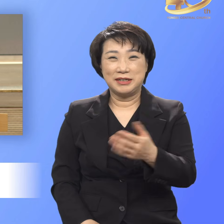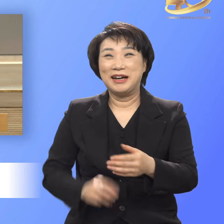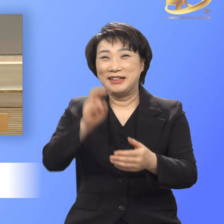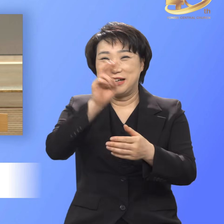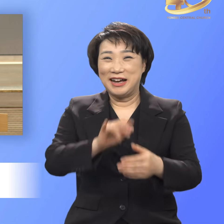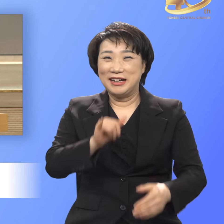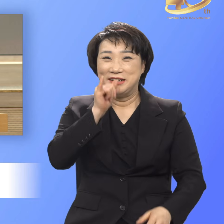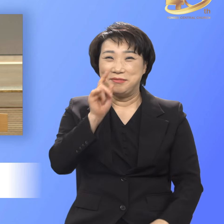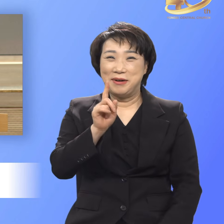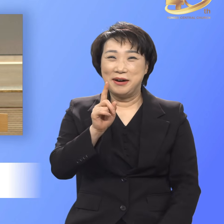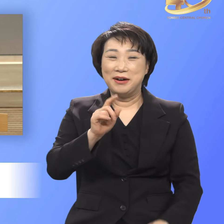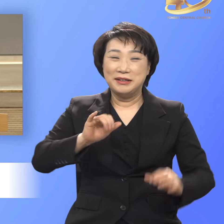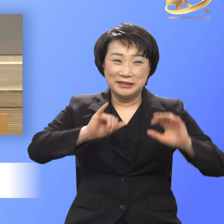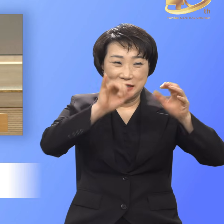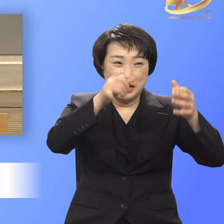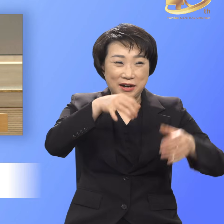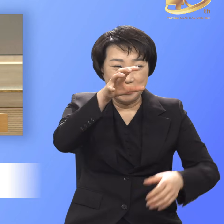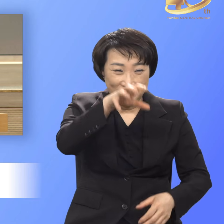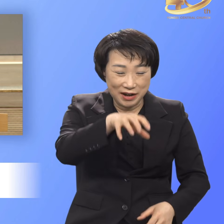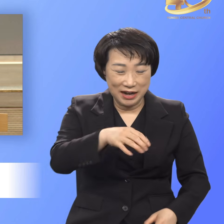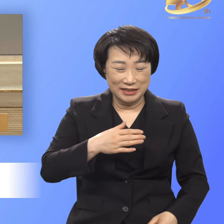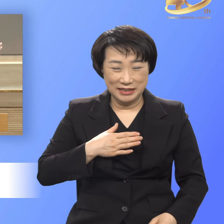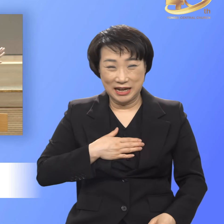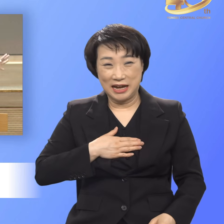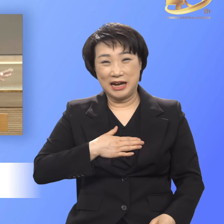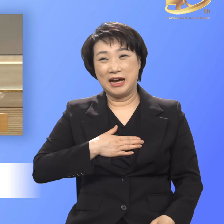찬송도 그랬지. 세상과